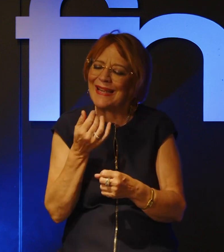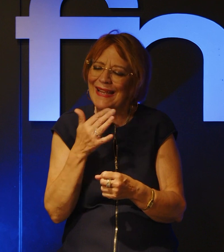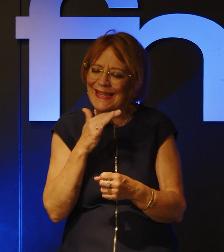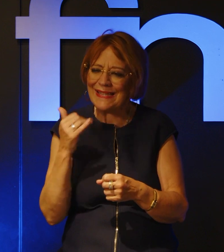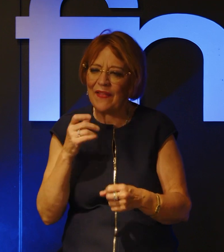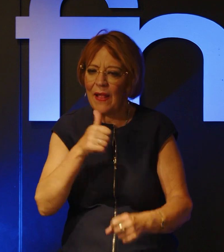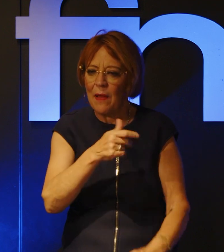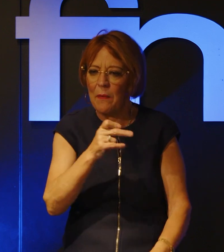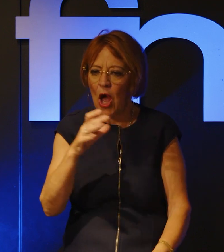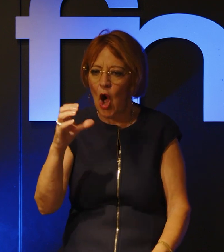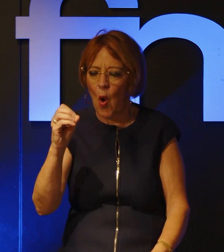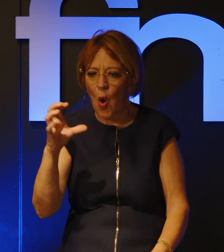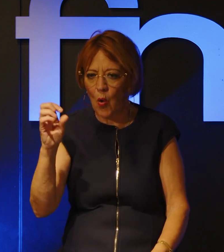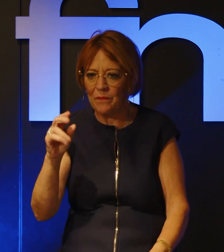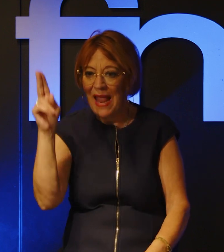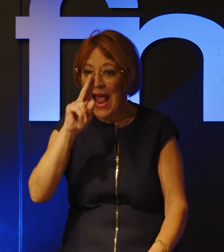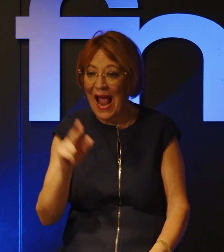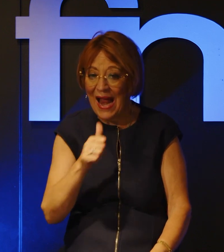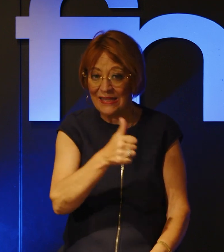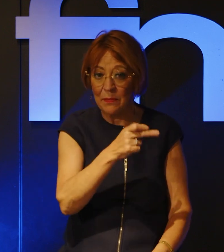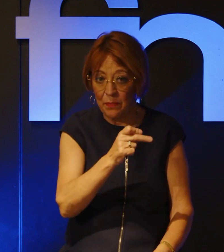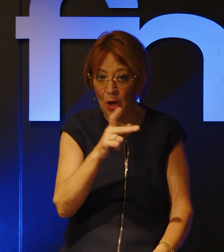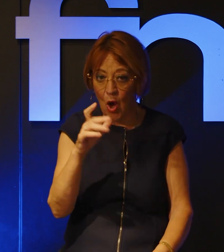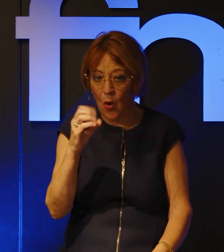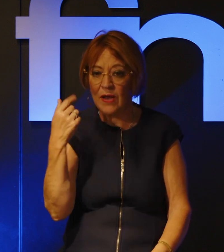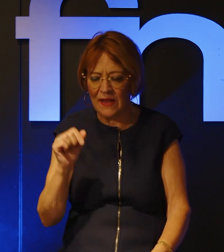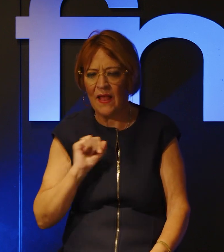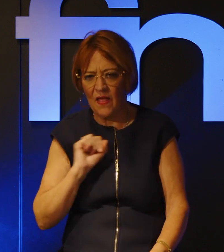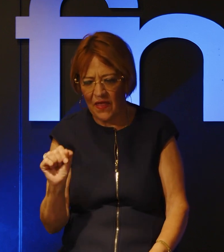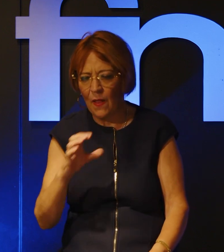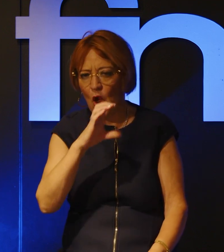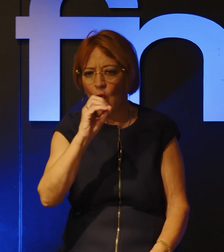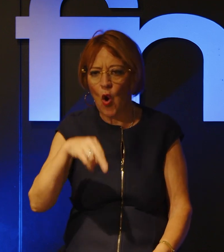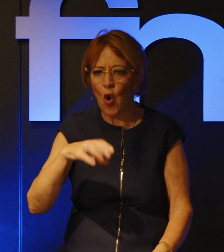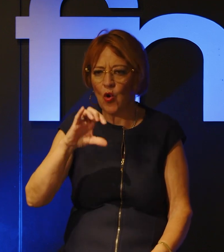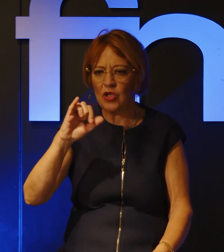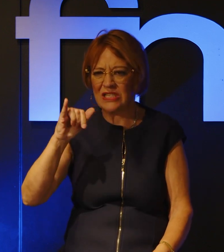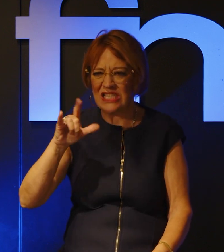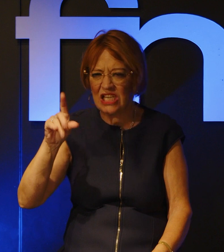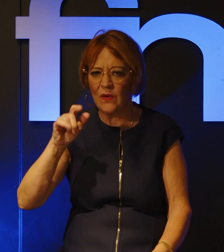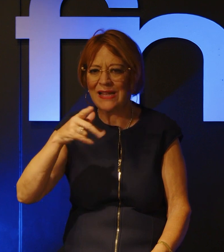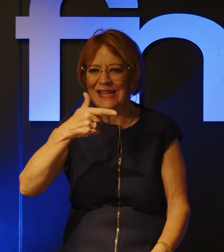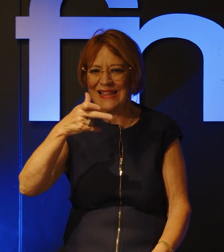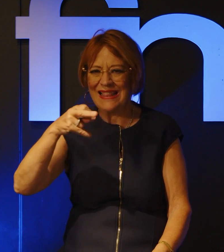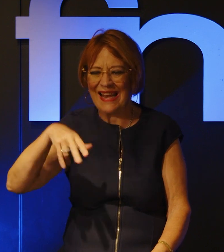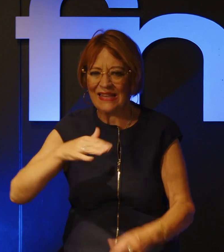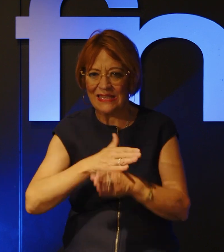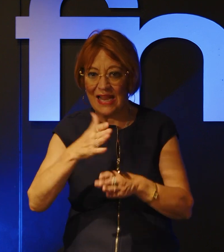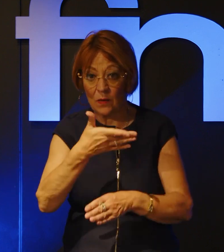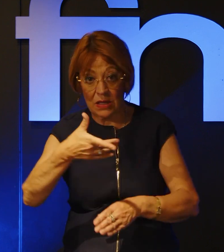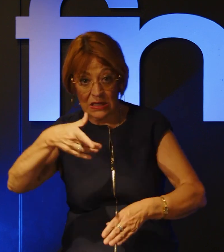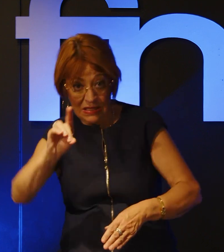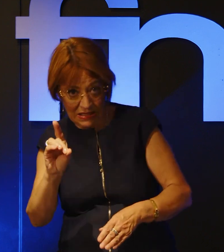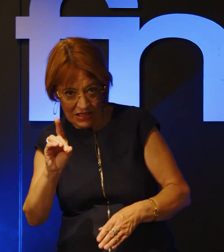barroco porque Arto no Barroco parte do Concílio de Trento que foi um Concílio longuíssimo século XV e a partir daí que foi